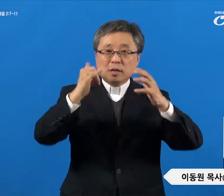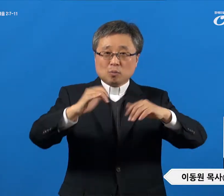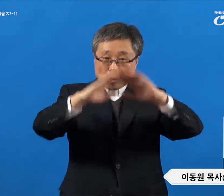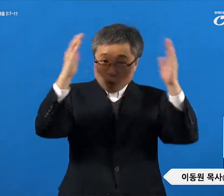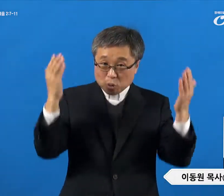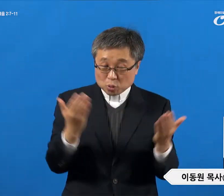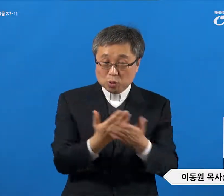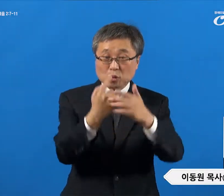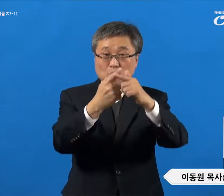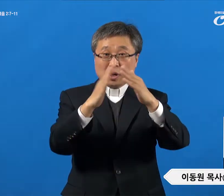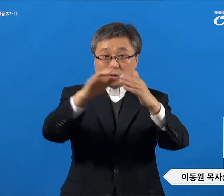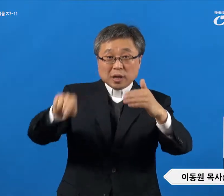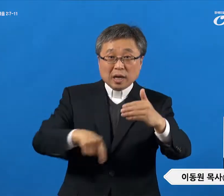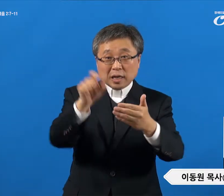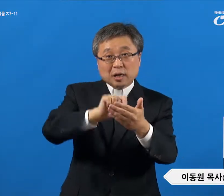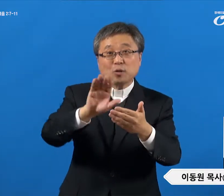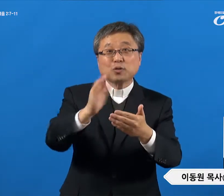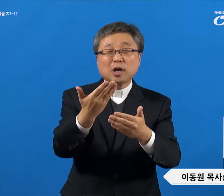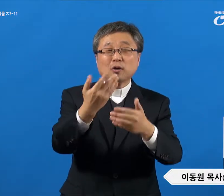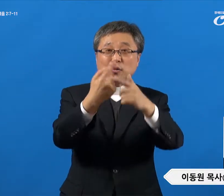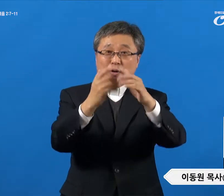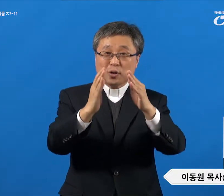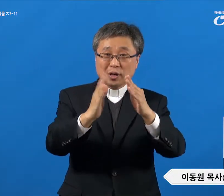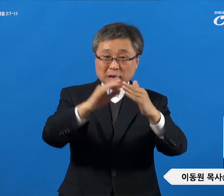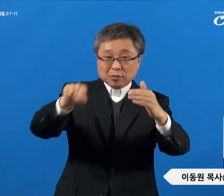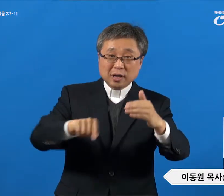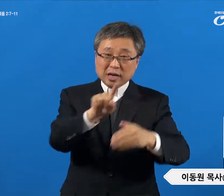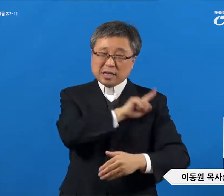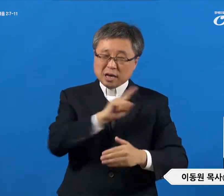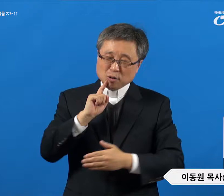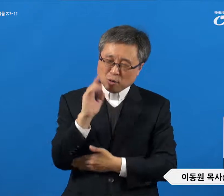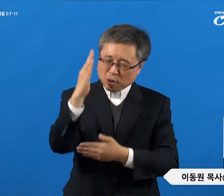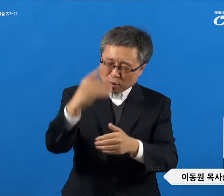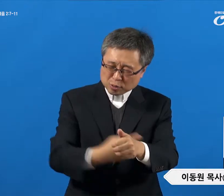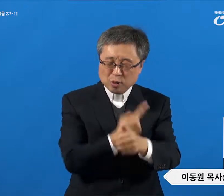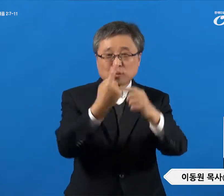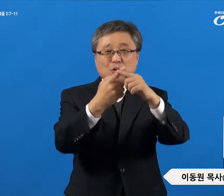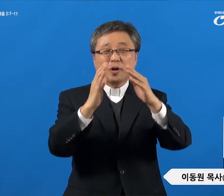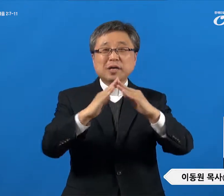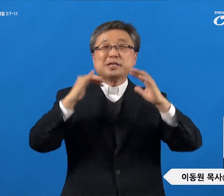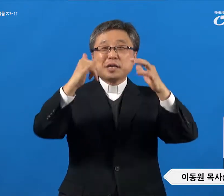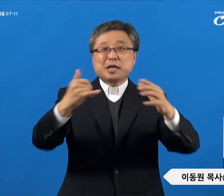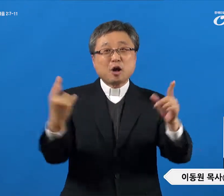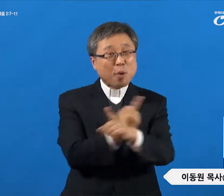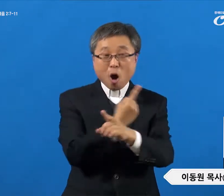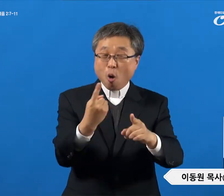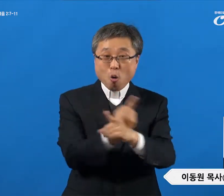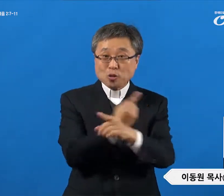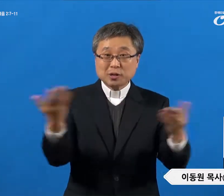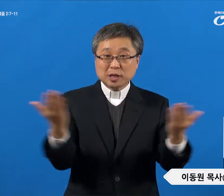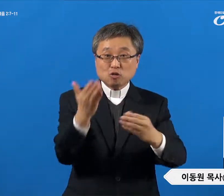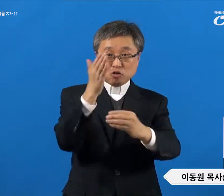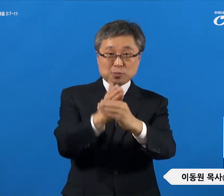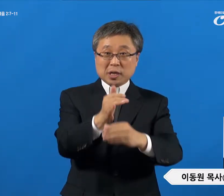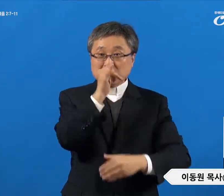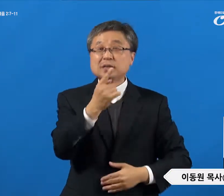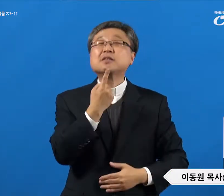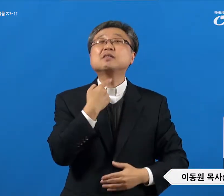나타난 기록된 교회 가운데서 가장 영광스러운 교회. 왜냐하면 세상을 바꾸는 일의 중심에 있었던 교회. 세계 선교의